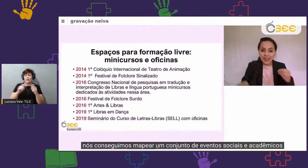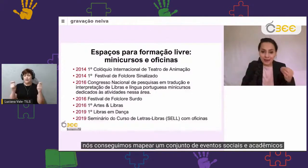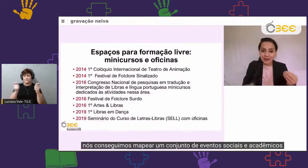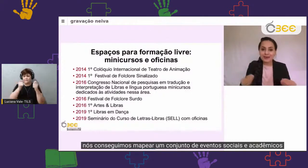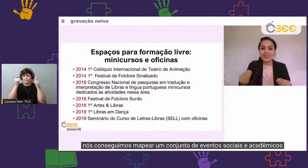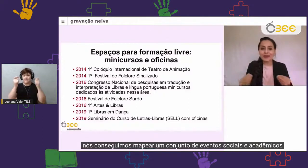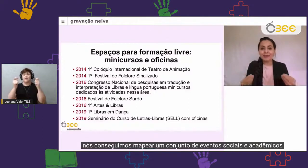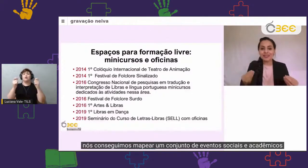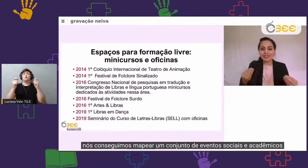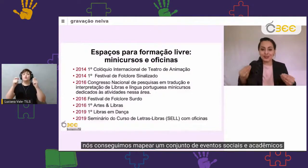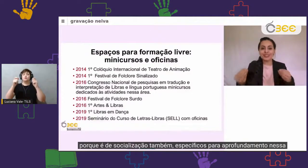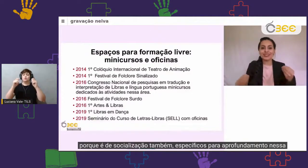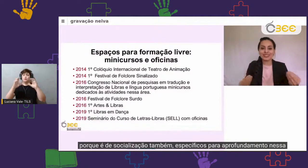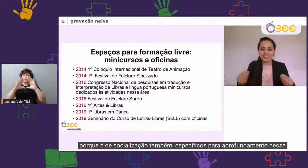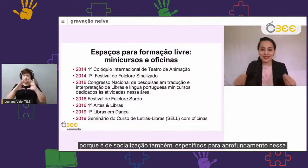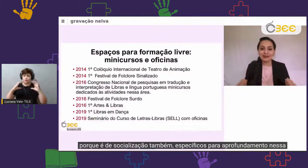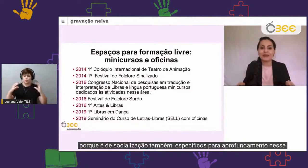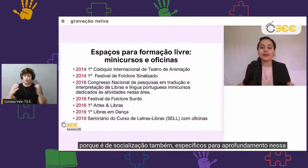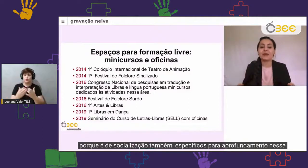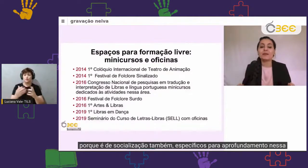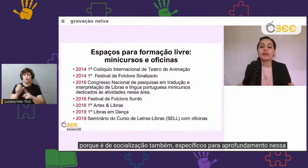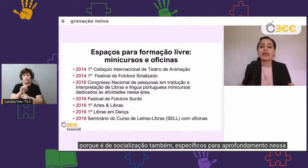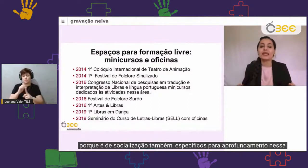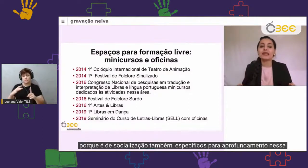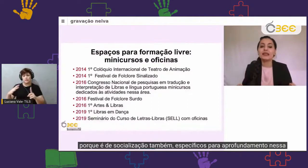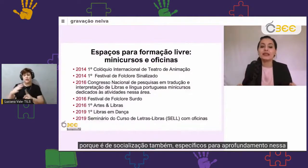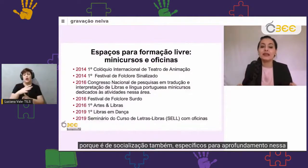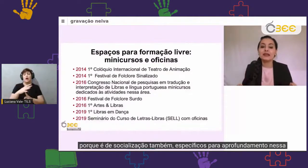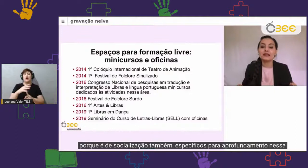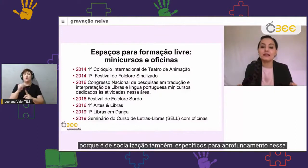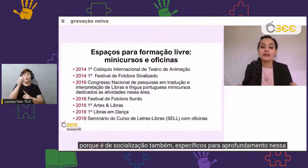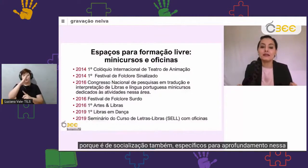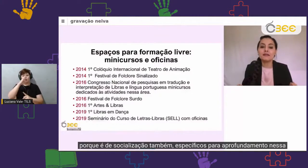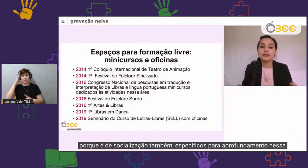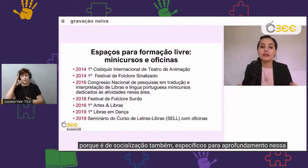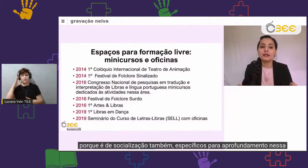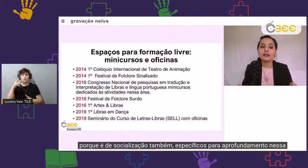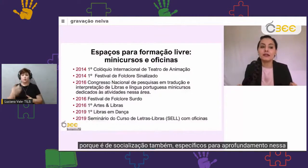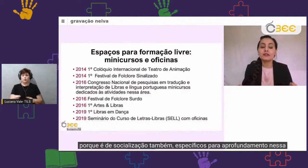e acadêmicos, né, porque é de socialização também, que